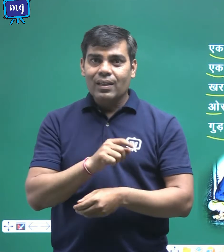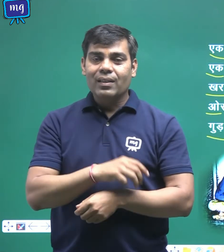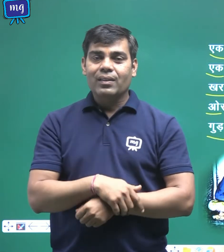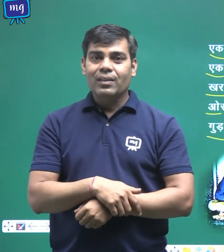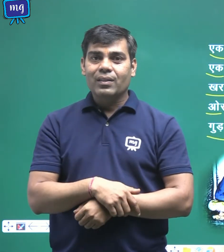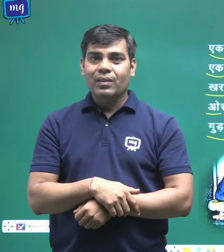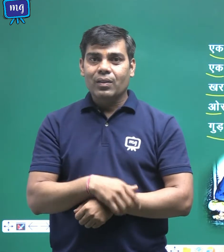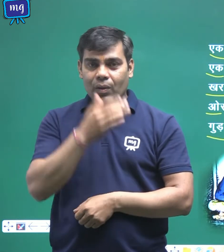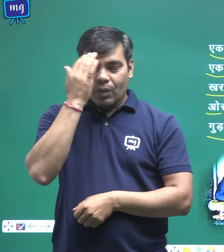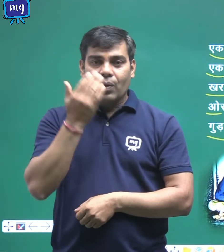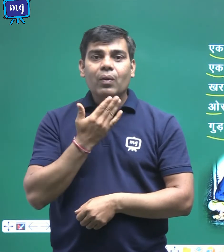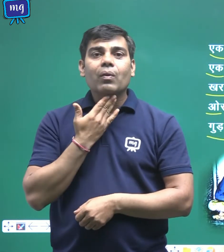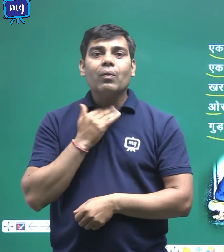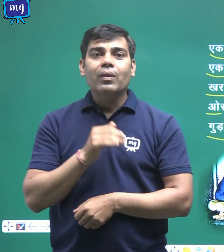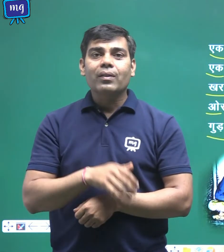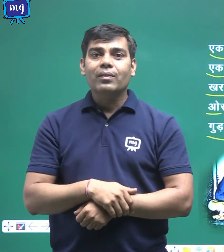गुड़